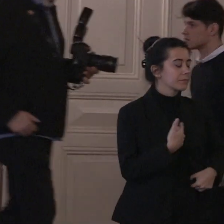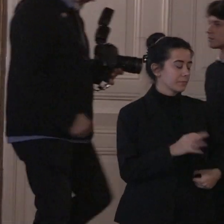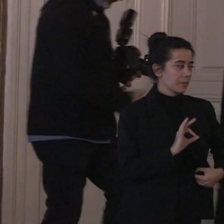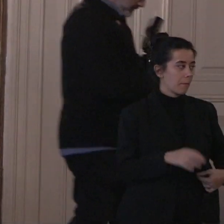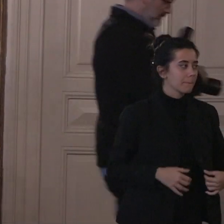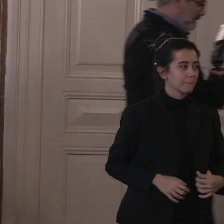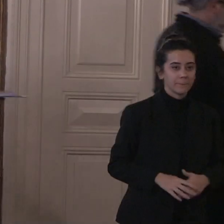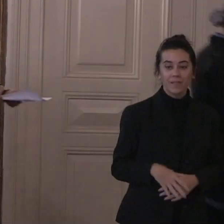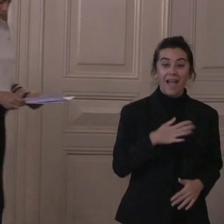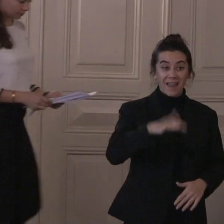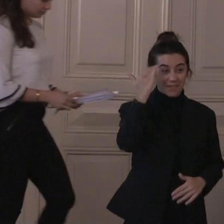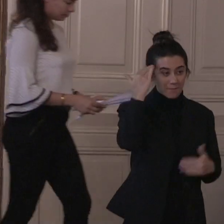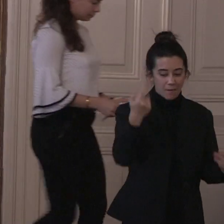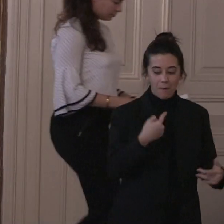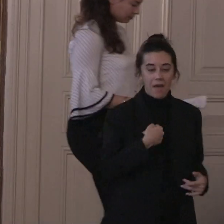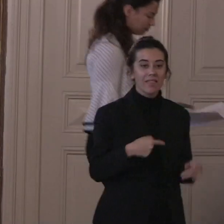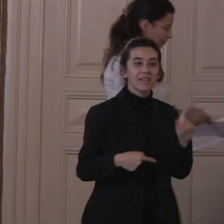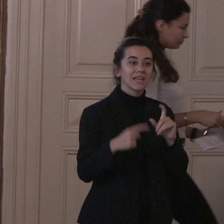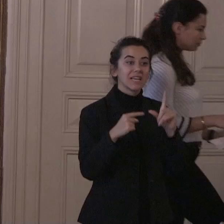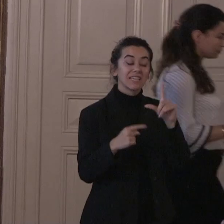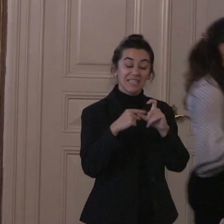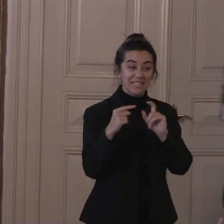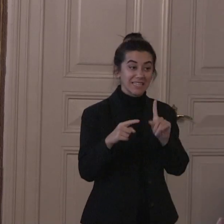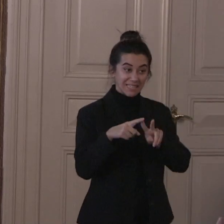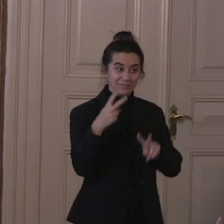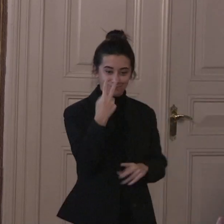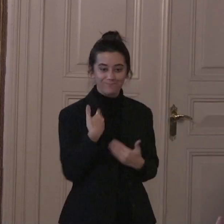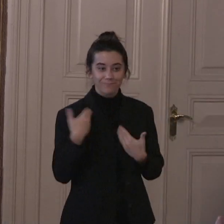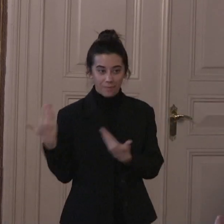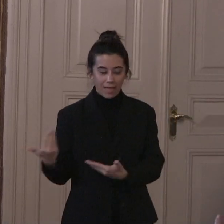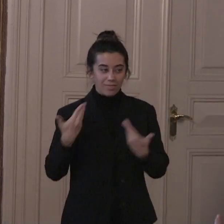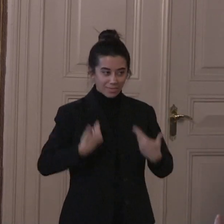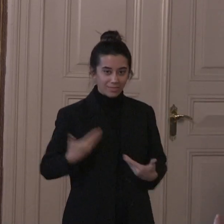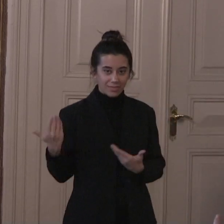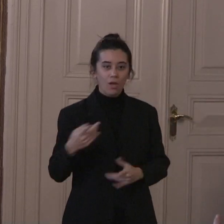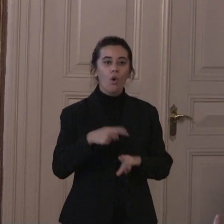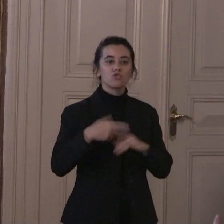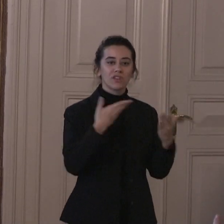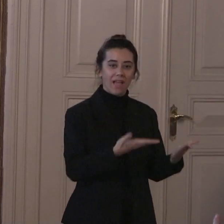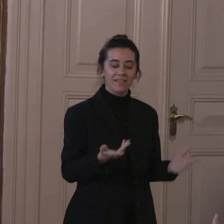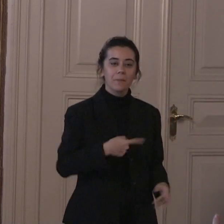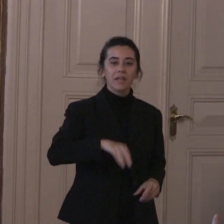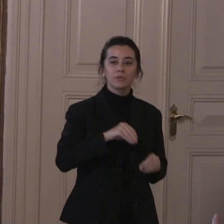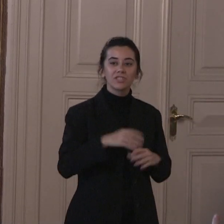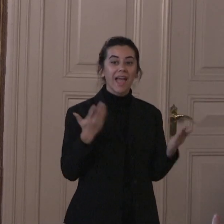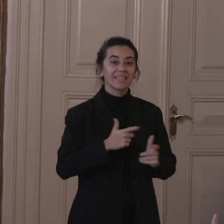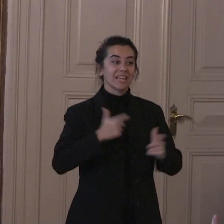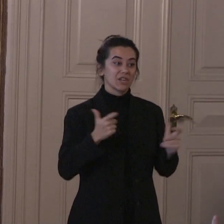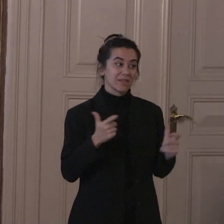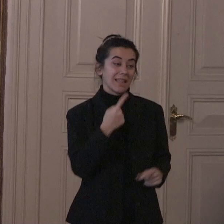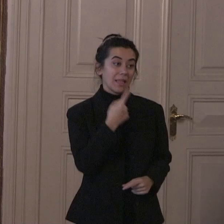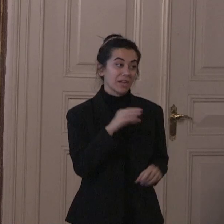Herkese merhaba. Eylüler ve Yıldız Etkin'e hoş geldiniz tekrar. Aslında benim için de Eylüler ile 13 yıl